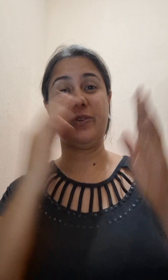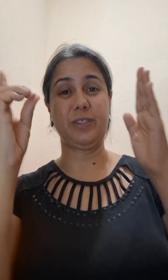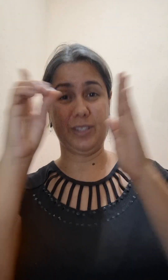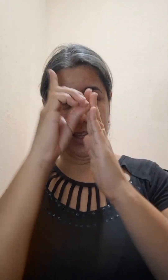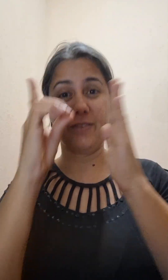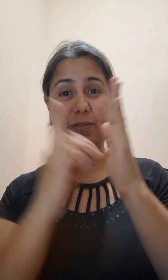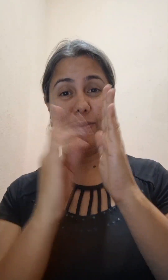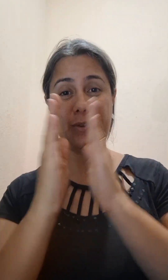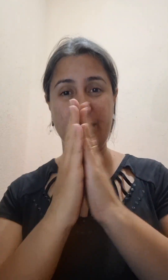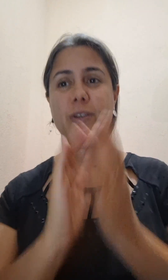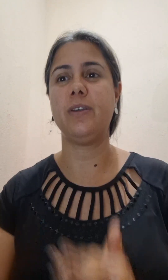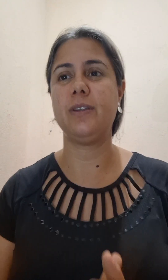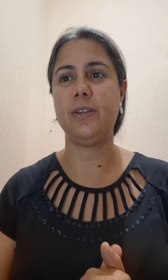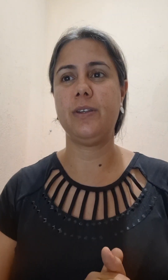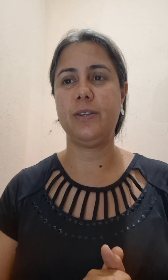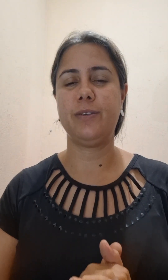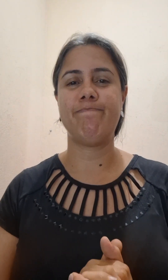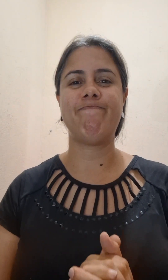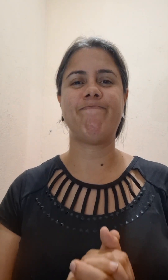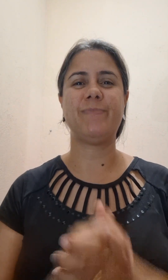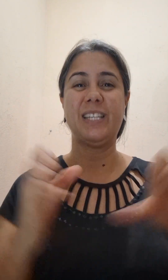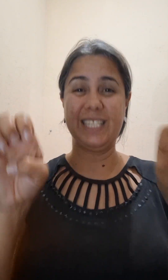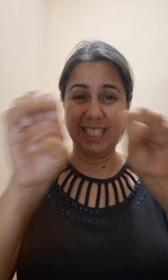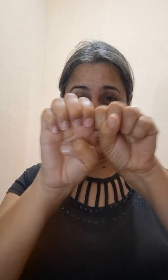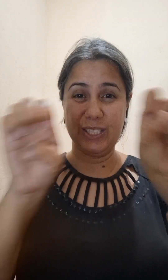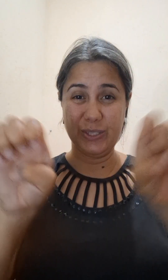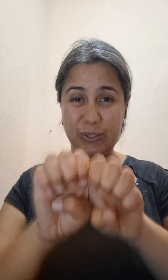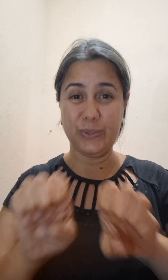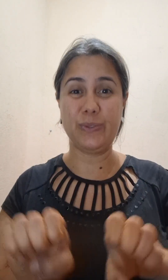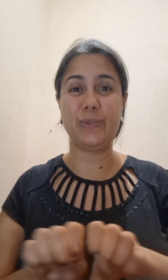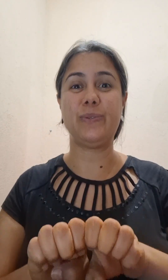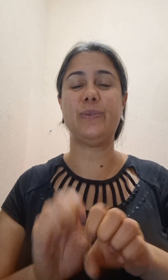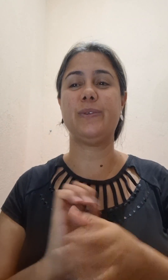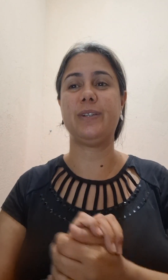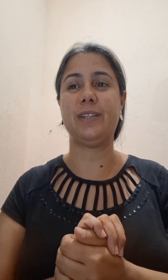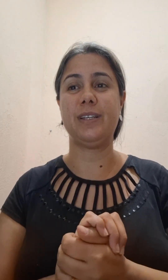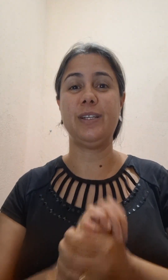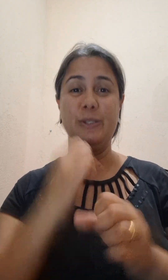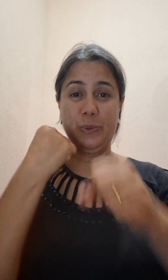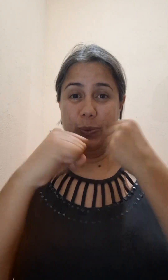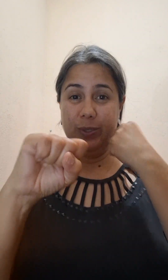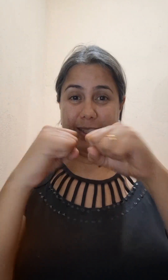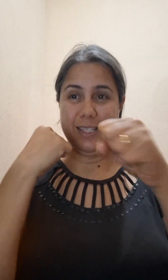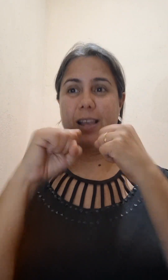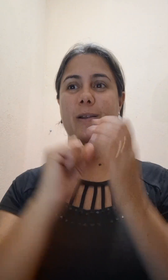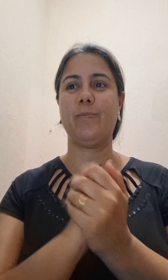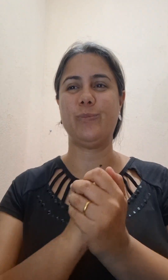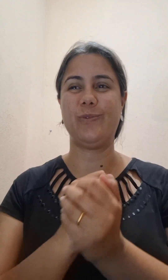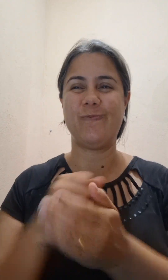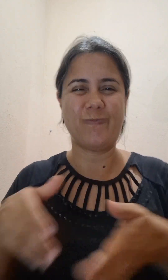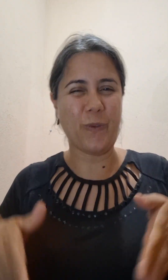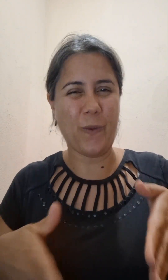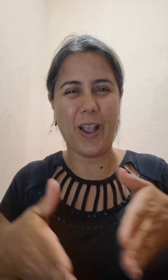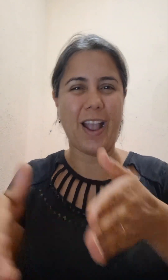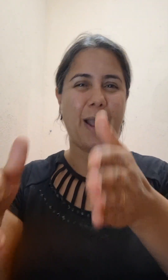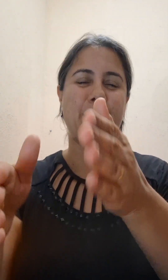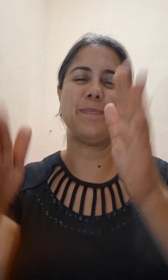nosso devocional é a estrutura dos Salmos, uma